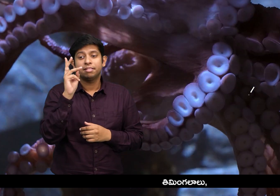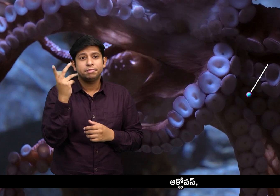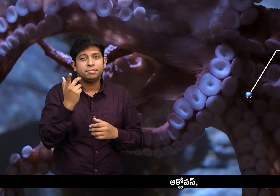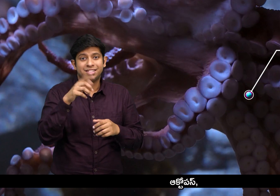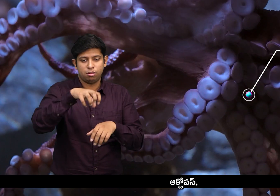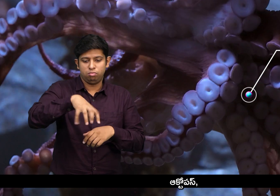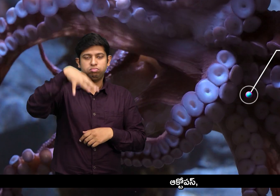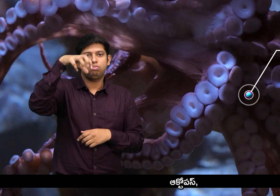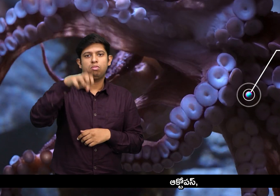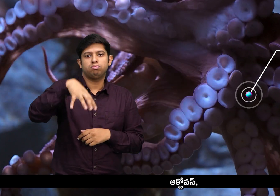ఆక్టోపస్,